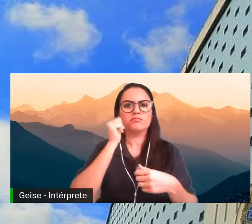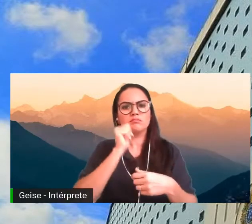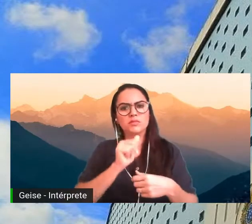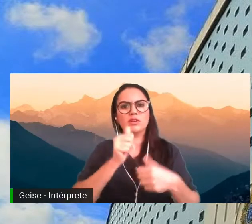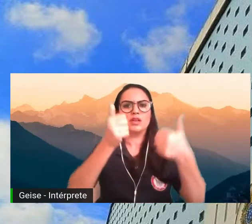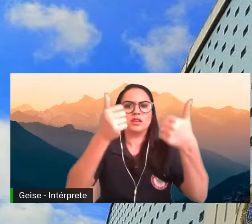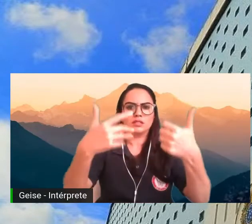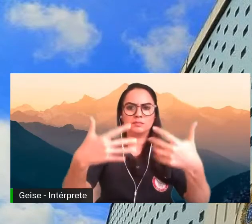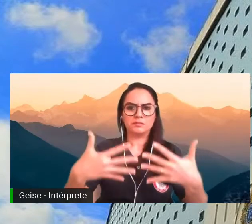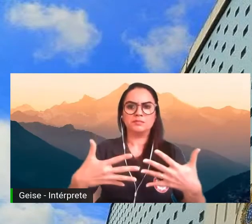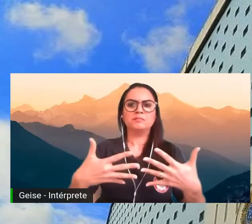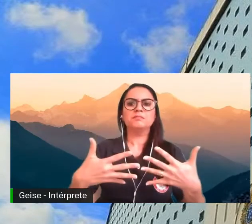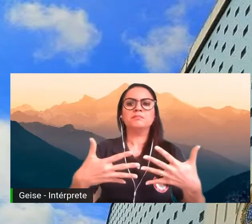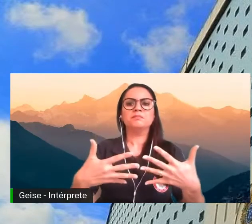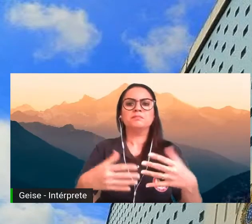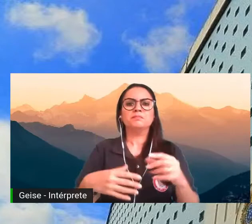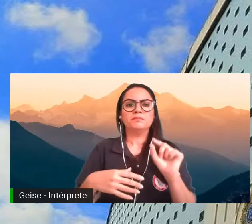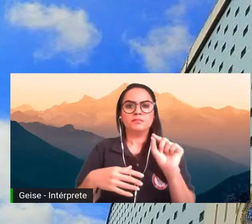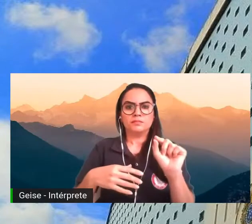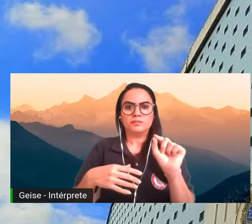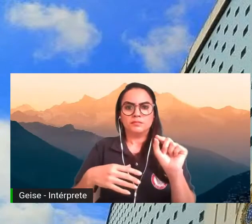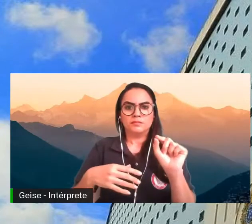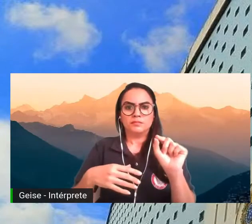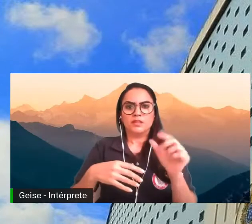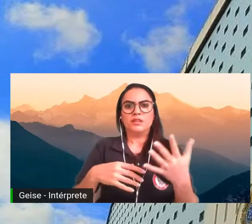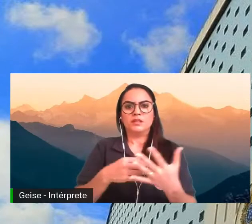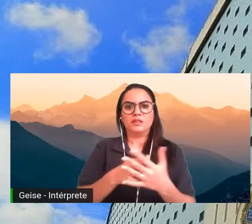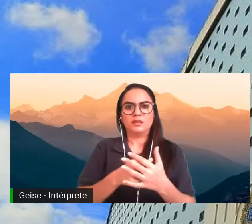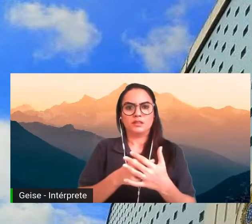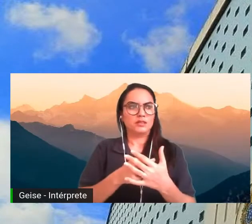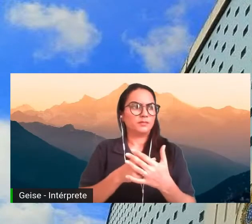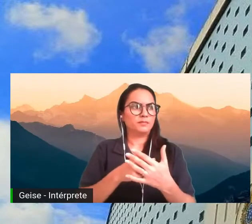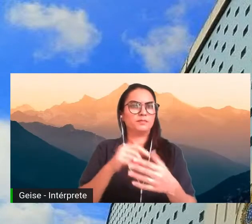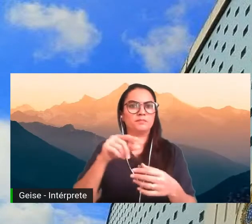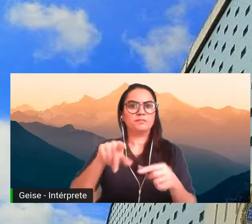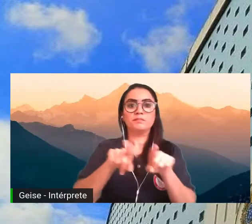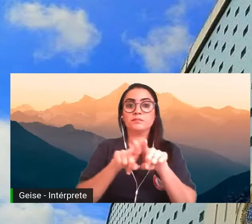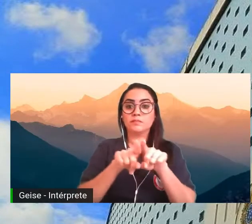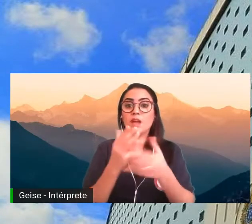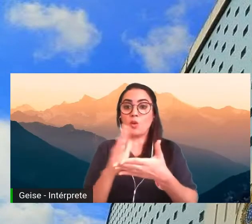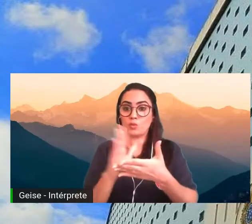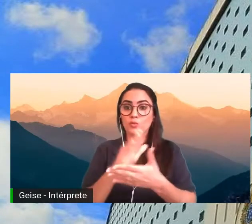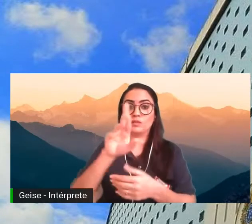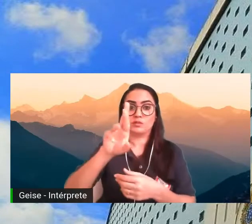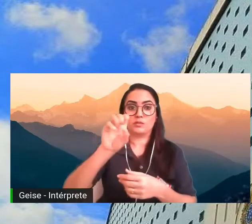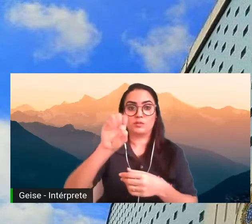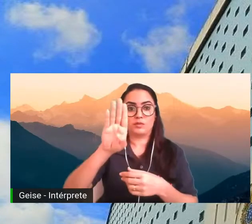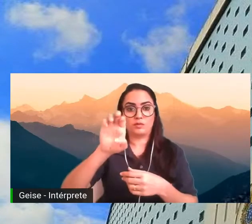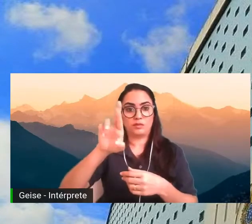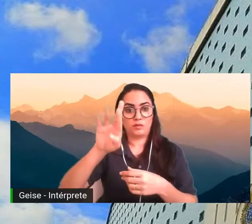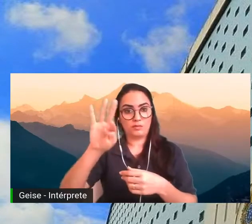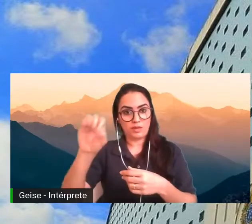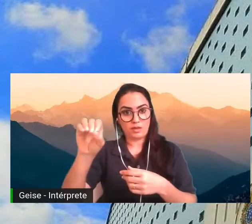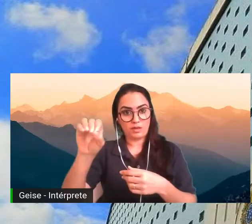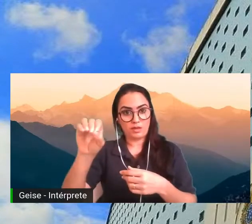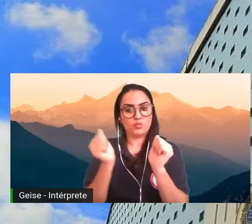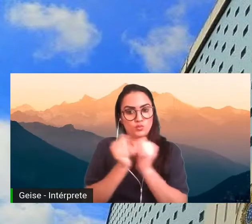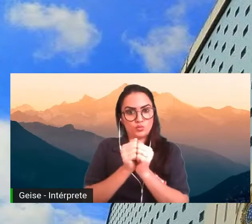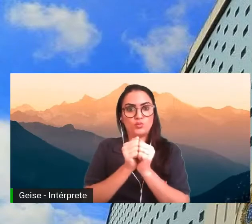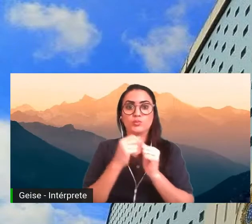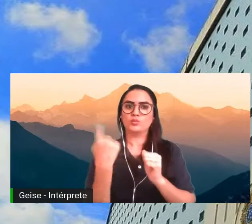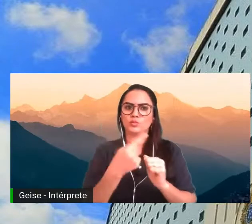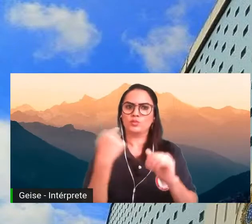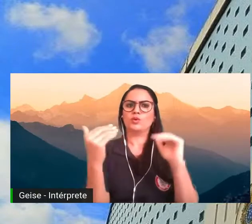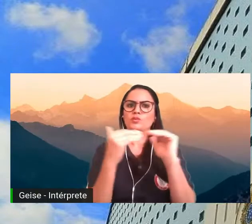Lima Araújo, tantos, Roberto Melo, que aqui está conosco, todos nós assinamos embaixo do trabalho como princípio